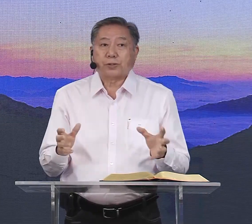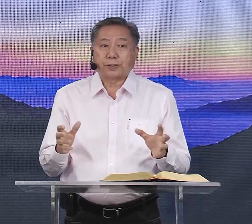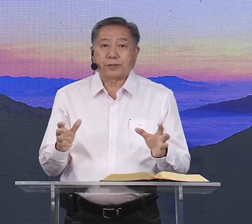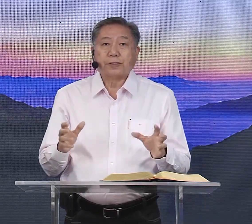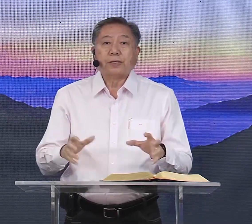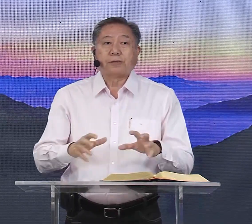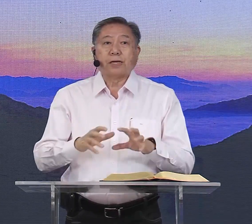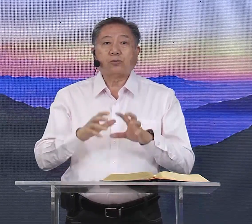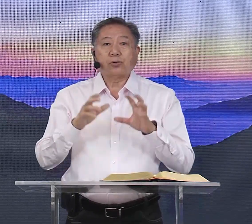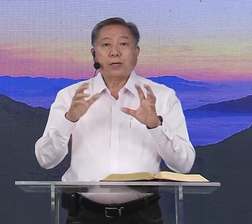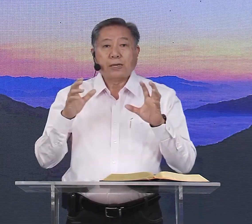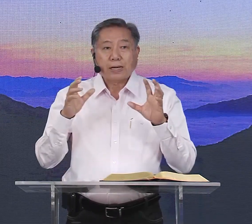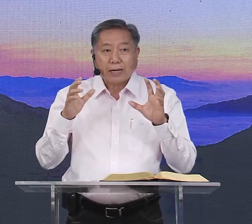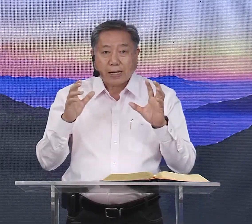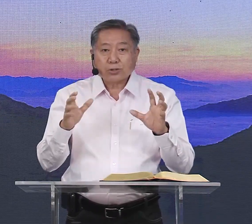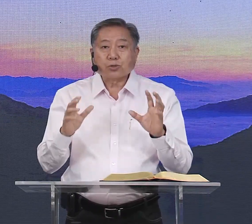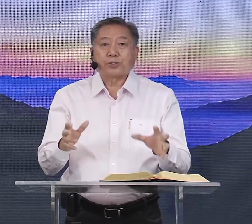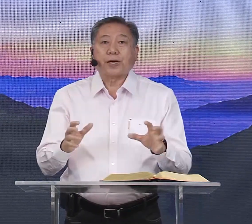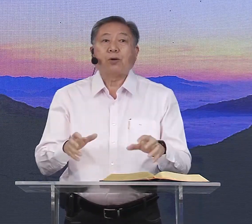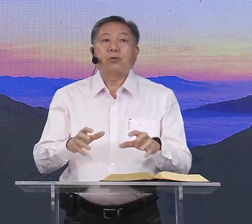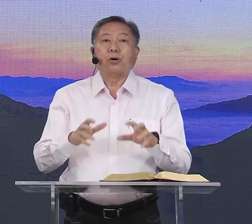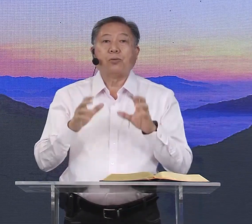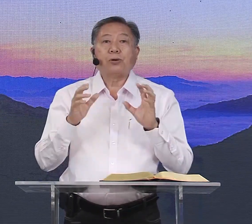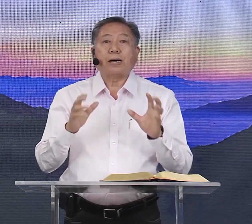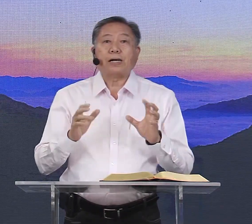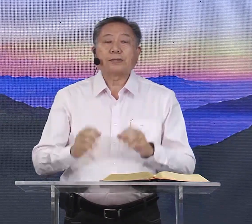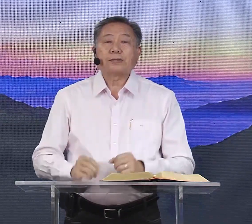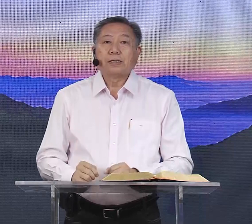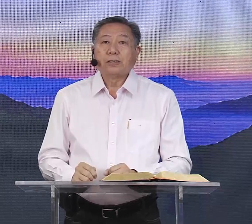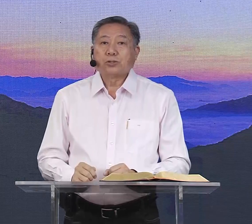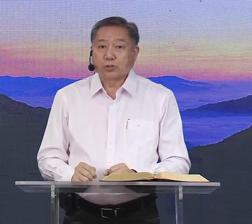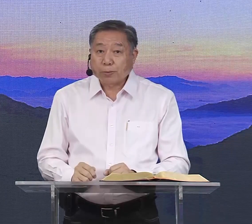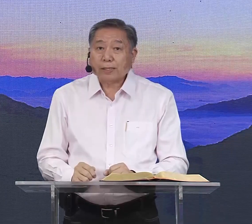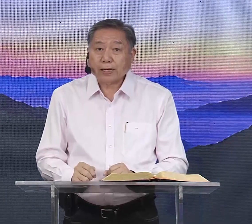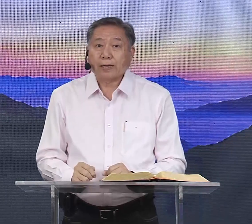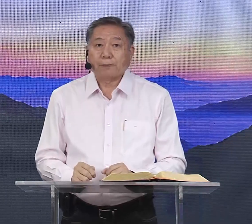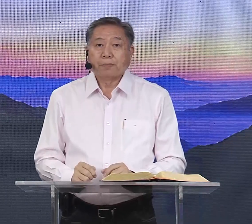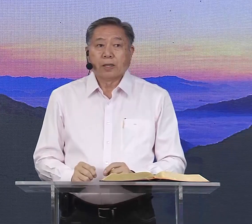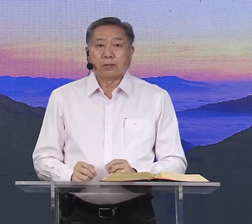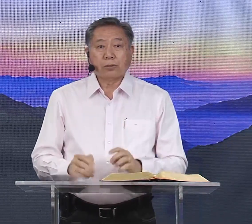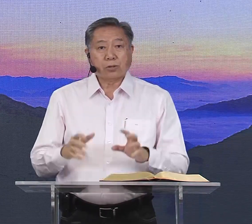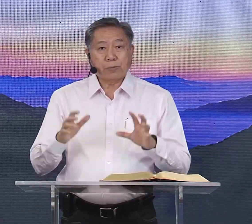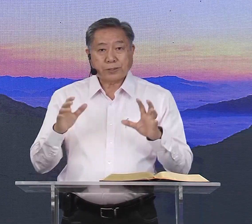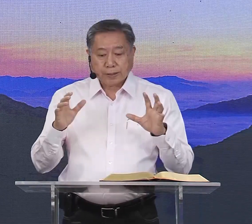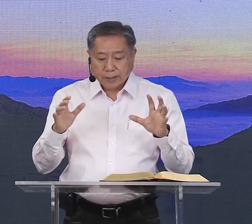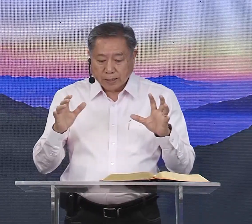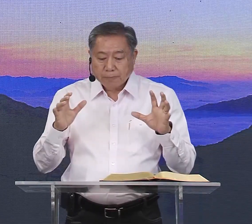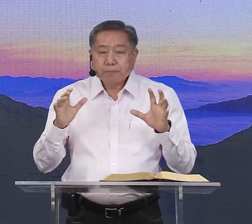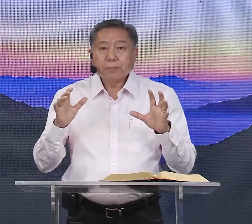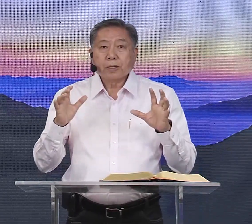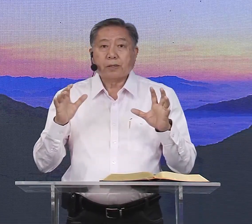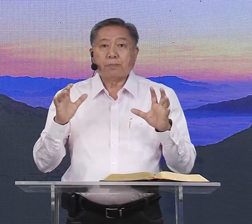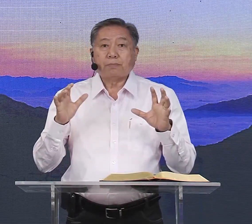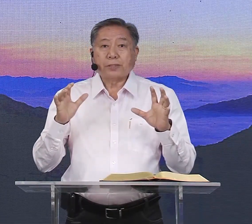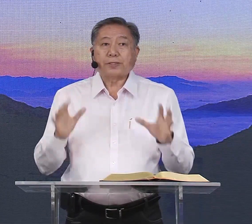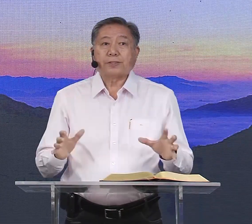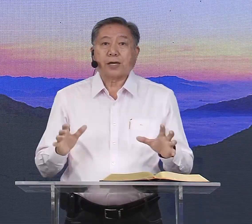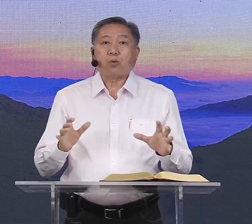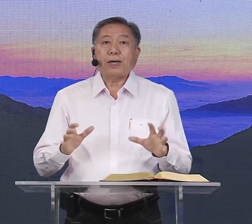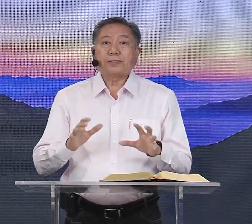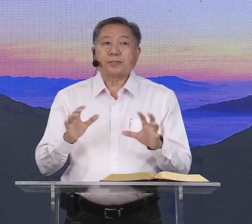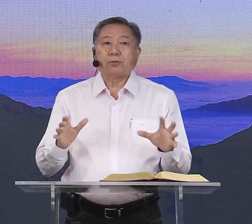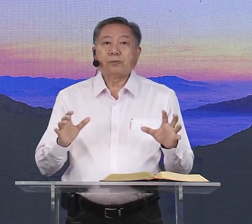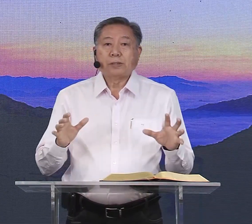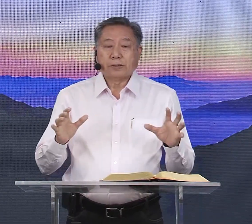todas as coisas, tanto as do céu como as sobre a terra. Então eu comecei a